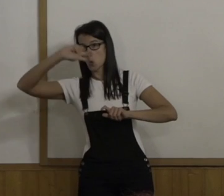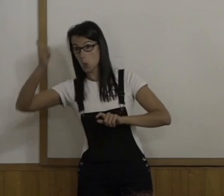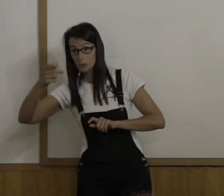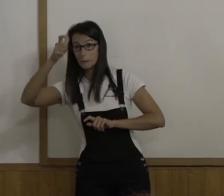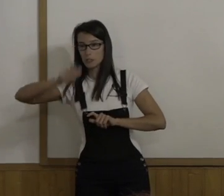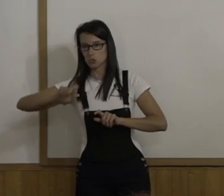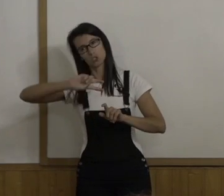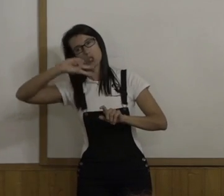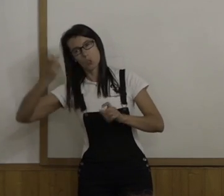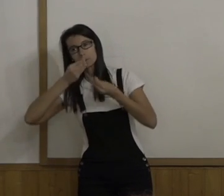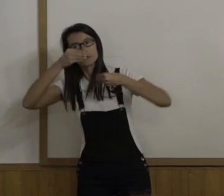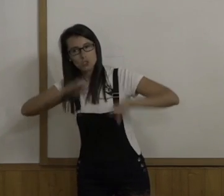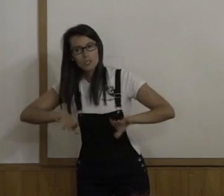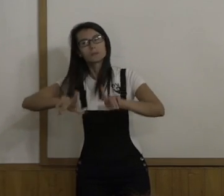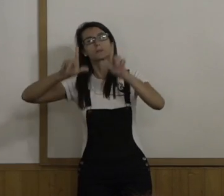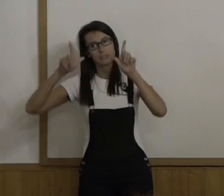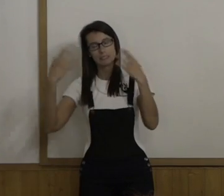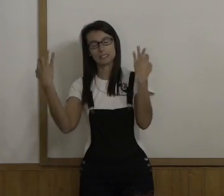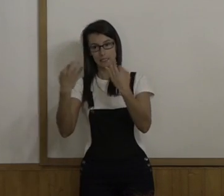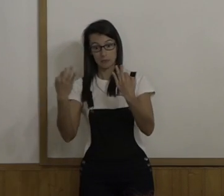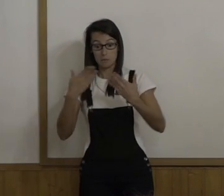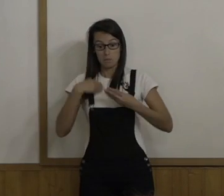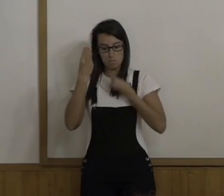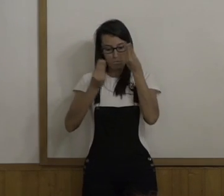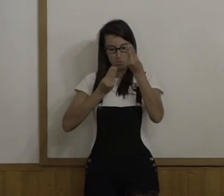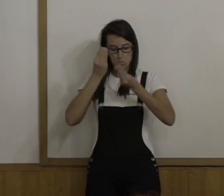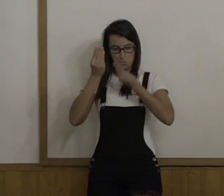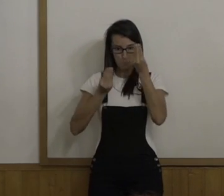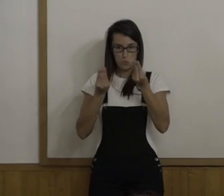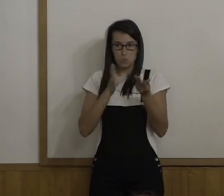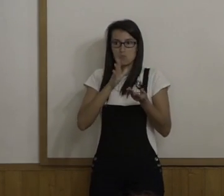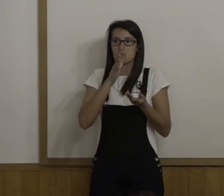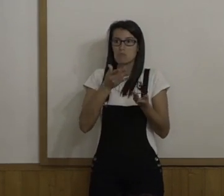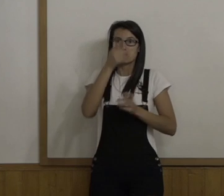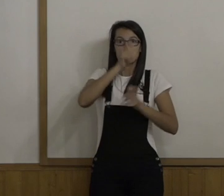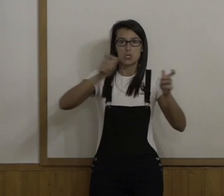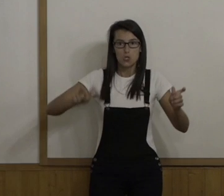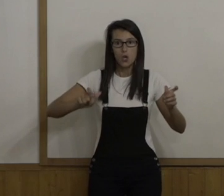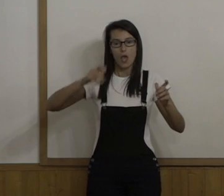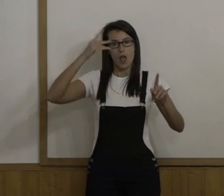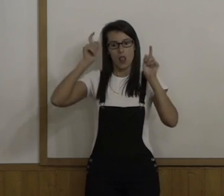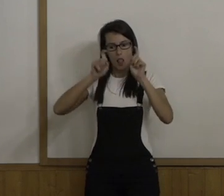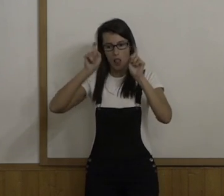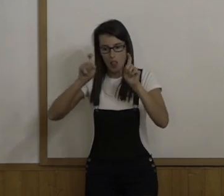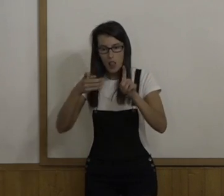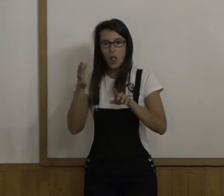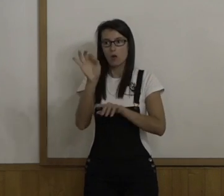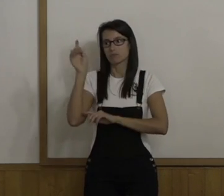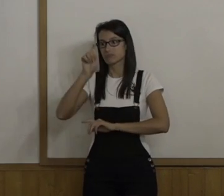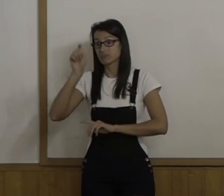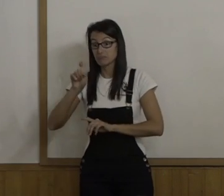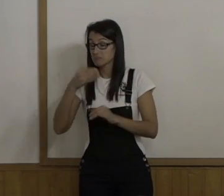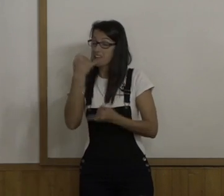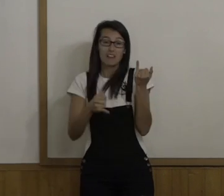historias. Entonces, creo que las personas que somos, bueno, mentores, docentes, al final somos contadores